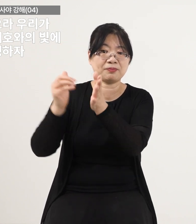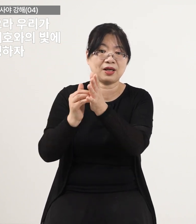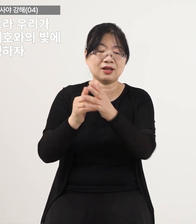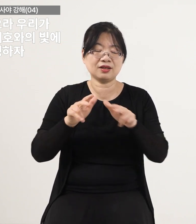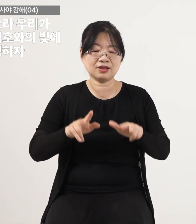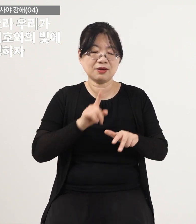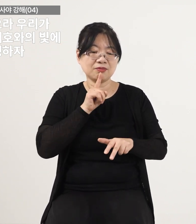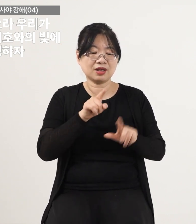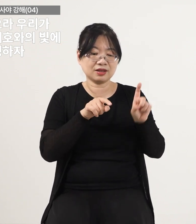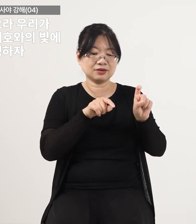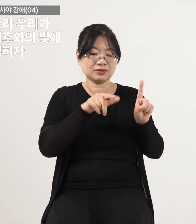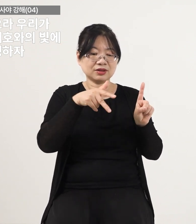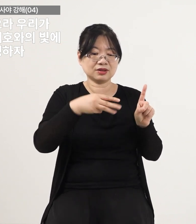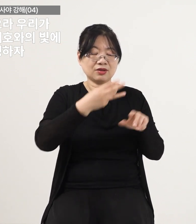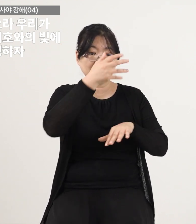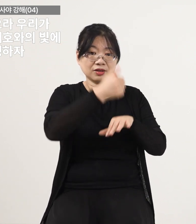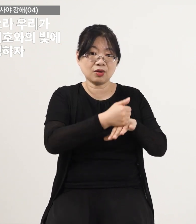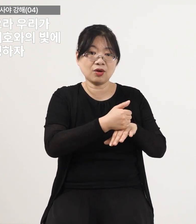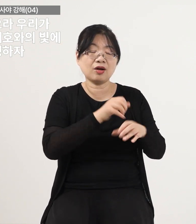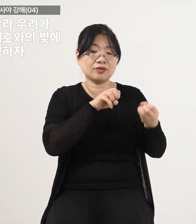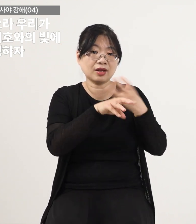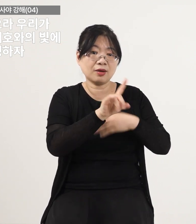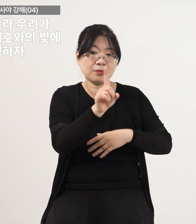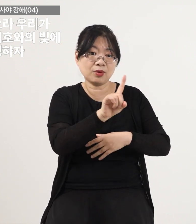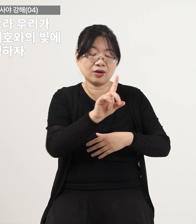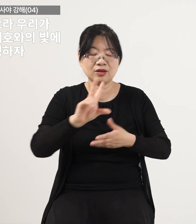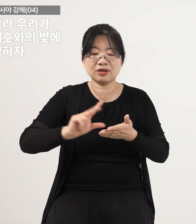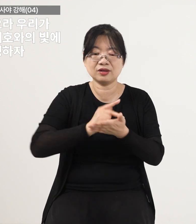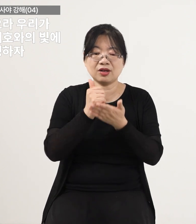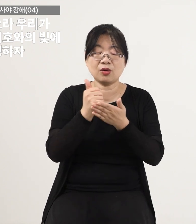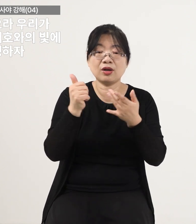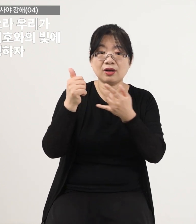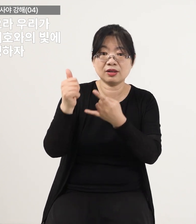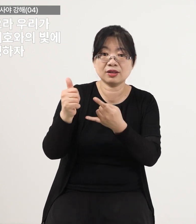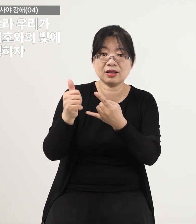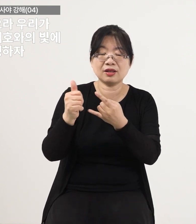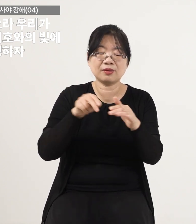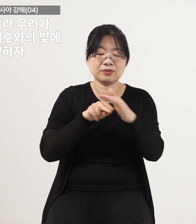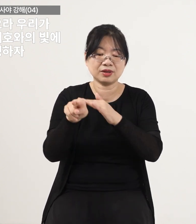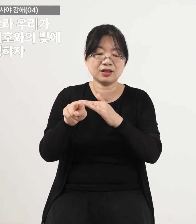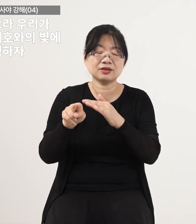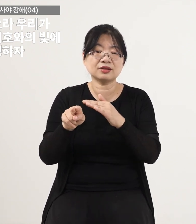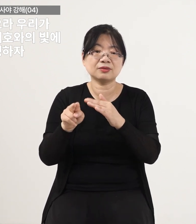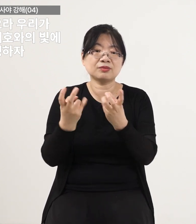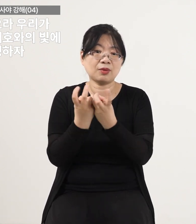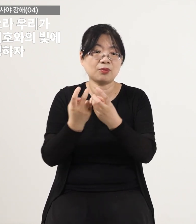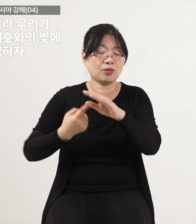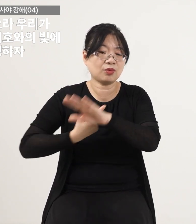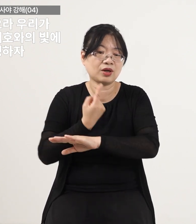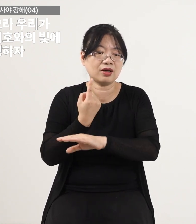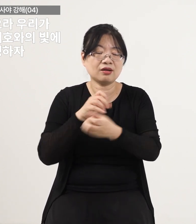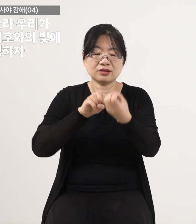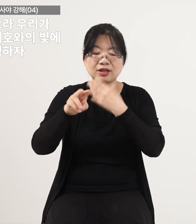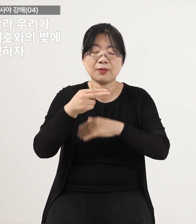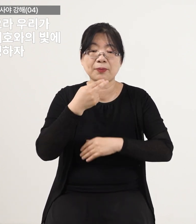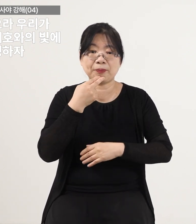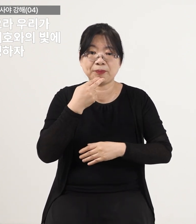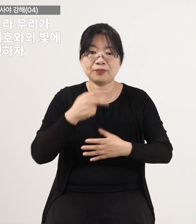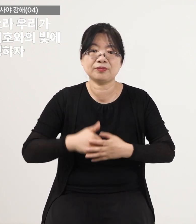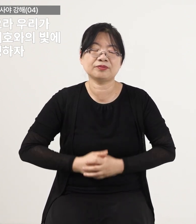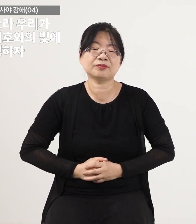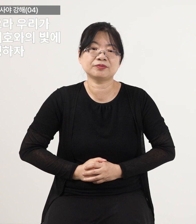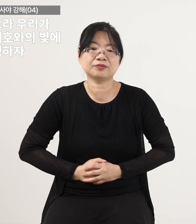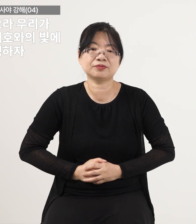말하는 이 11절의 결론은, 답은 여호와께 피하는 길 외에는 답이 없다 그